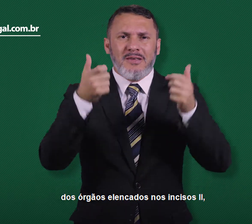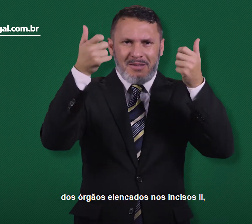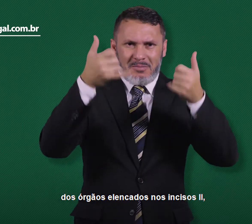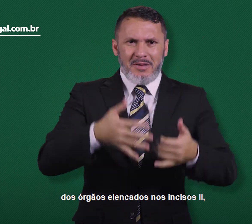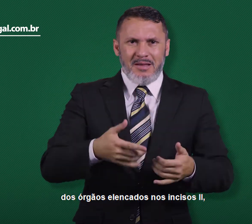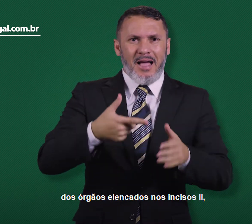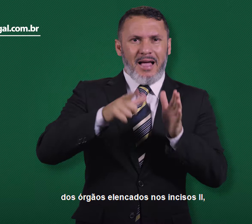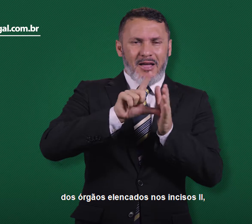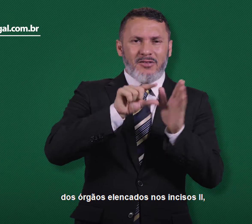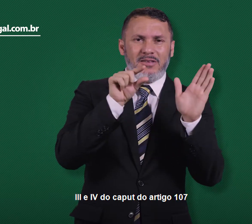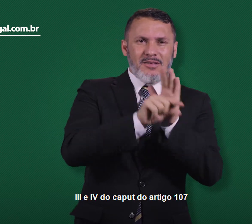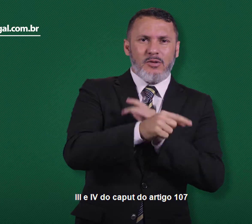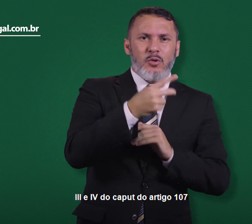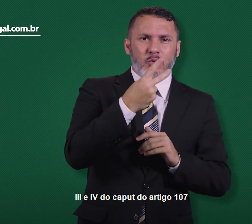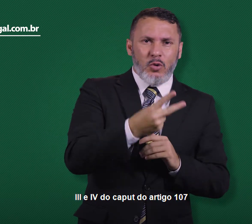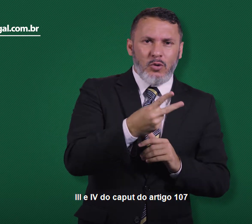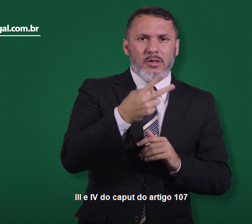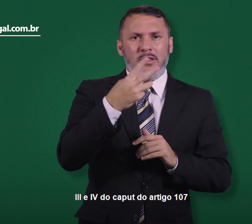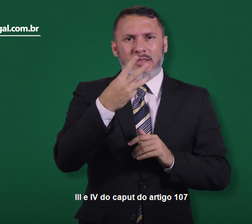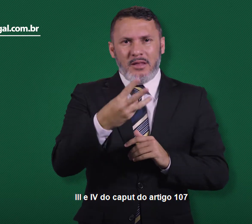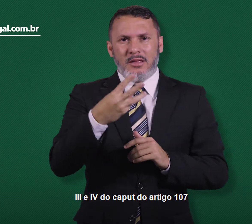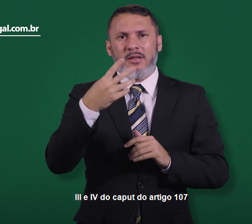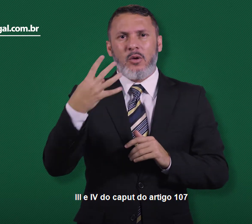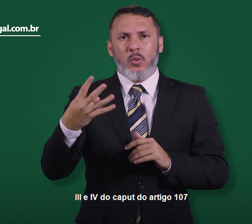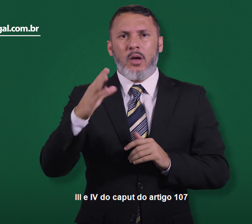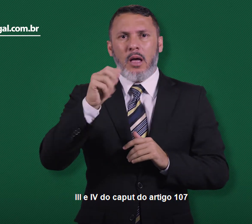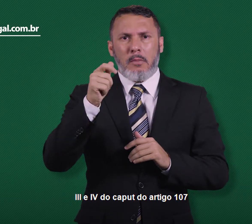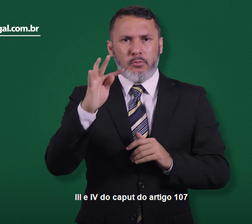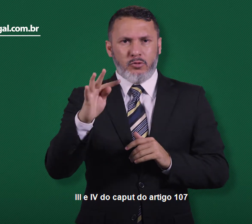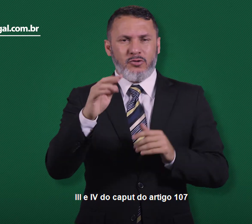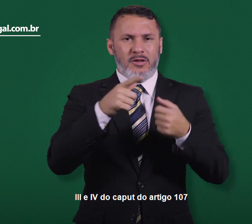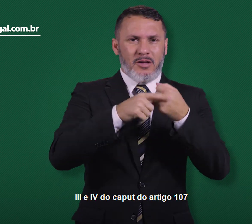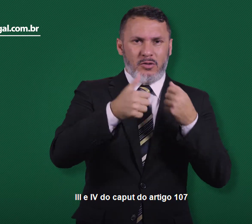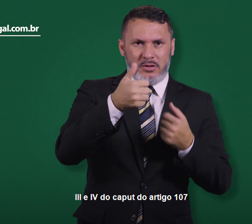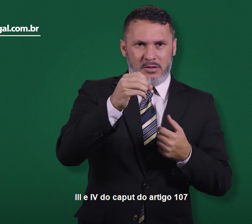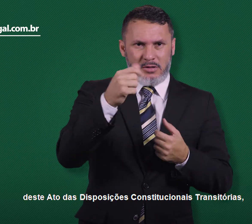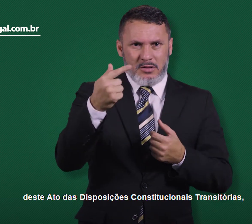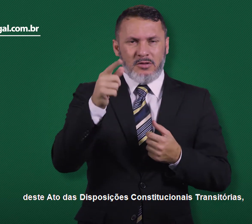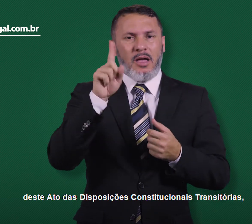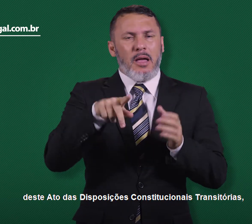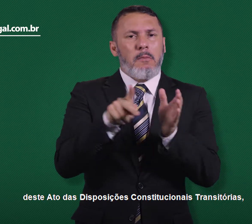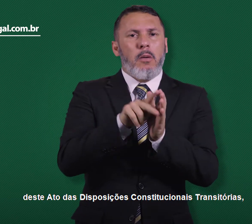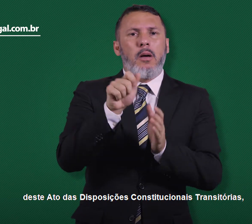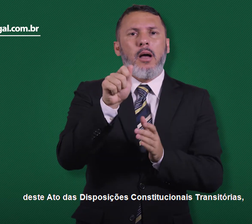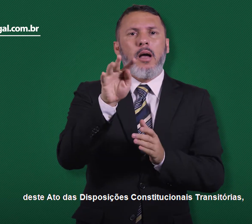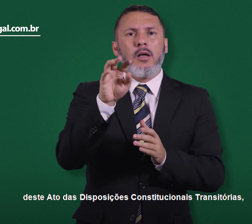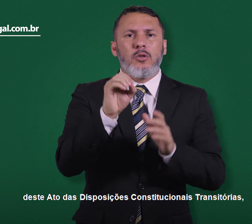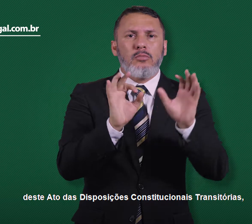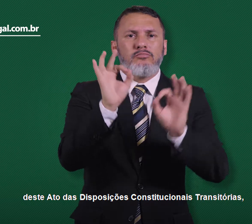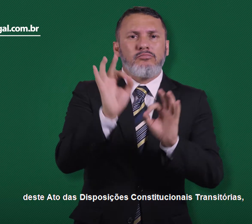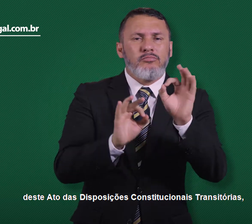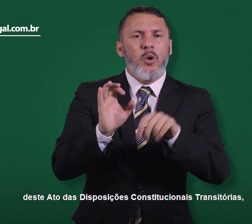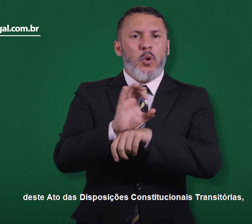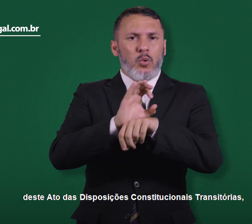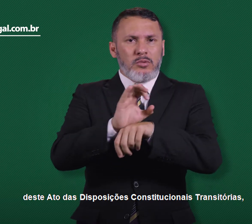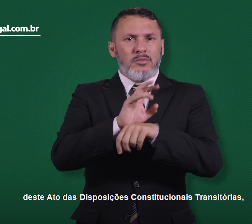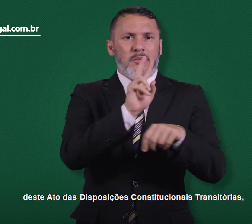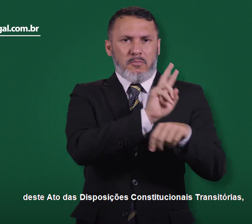incisos 2, 3 e 4 do caput do artigo 107 deste ato das disposições constitucionais